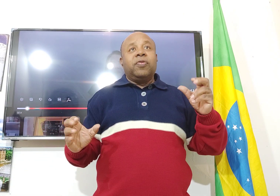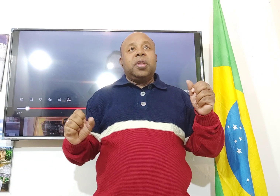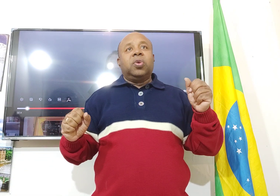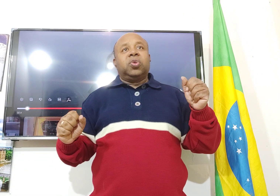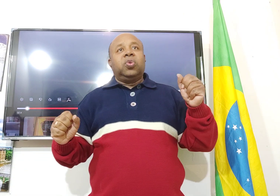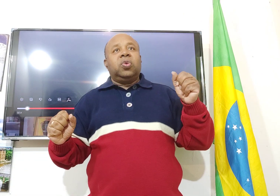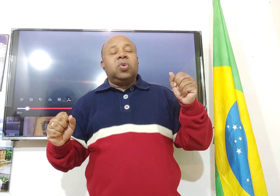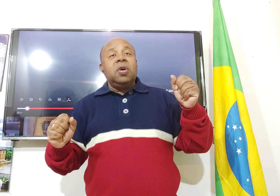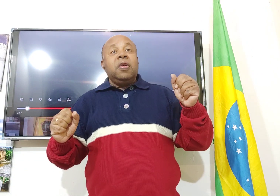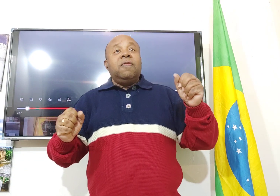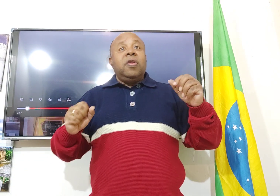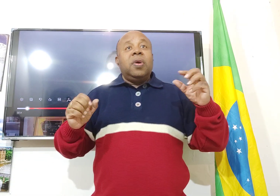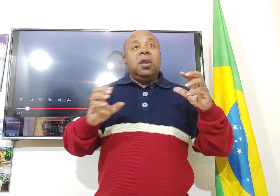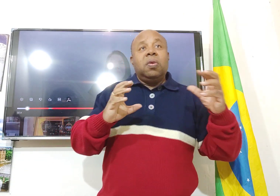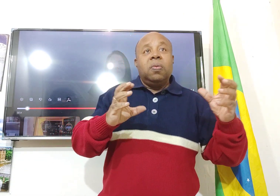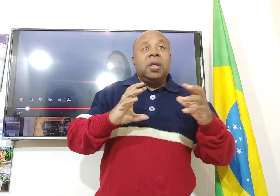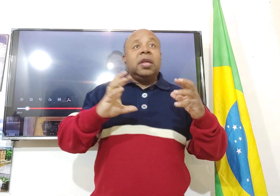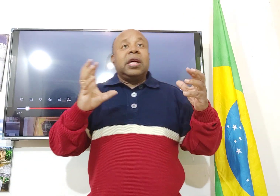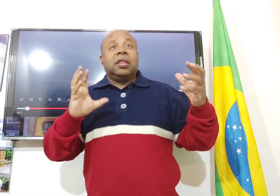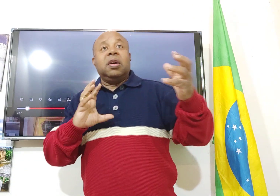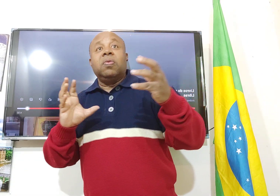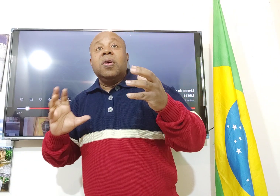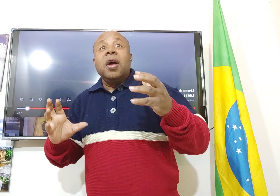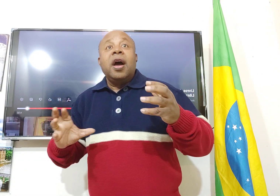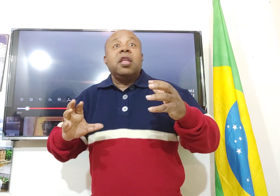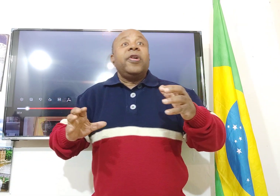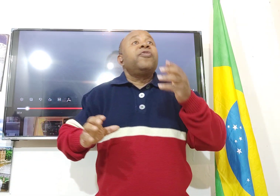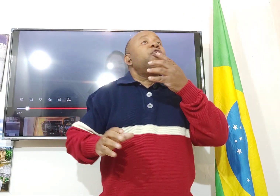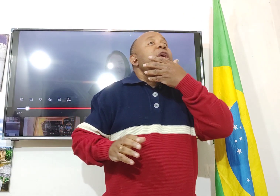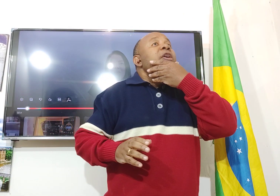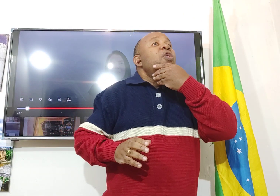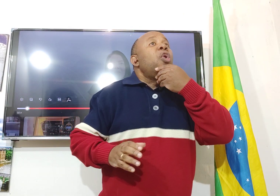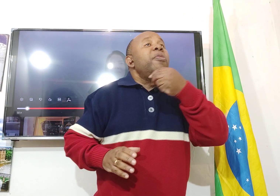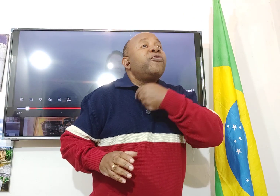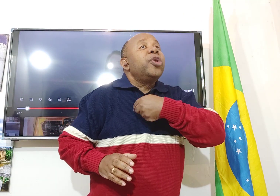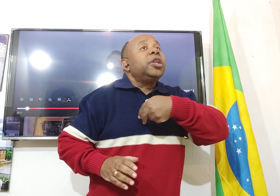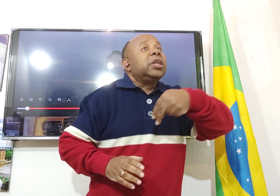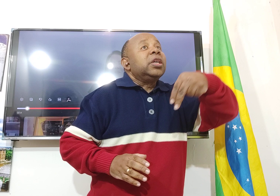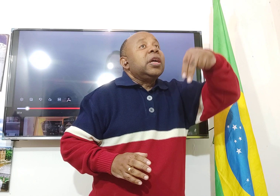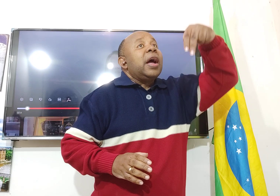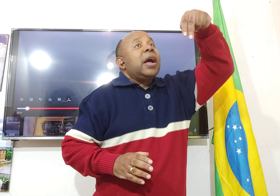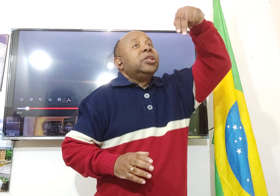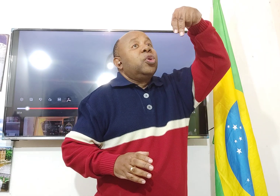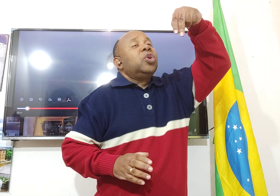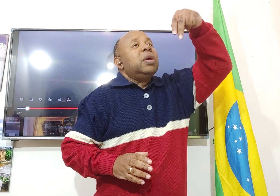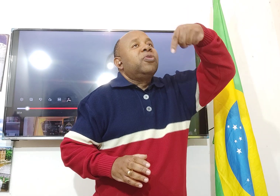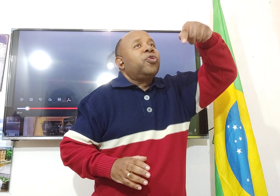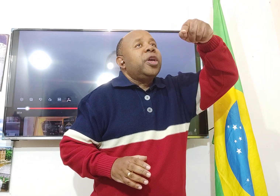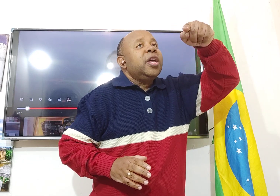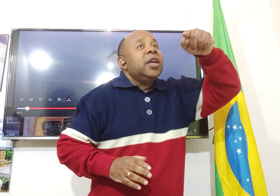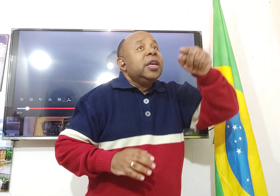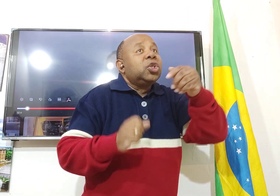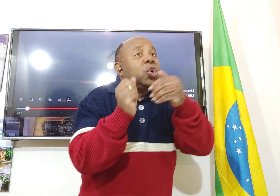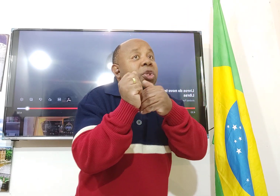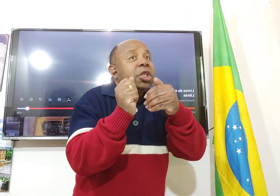você gostou, viu ali alguma encenação, aí você fala, o homem foi, Nicodemos foi escondido,